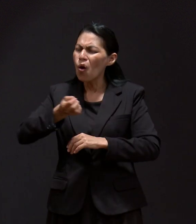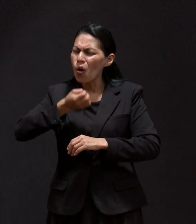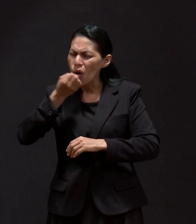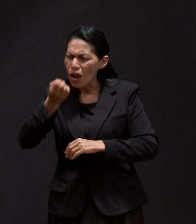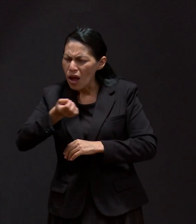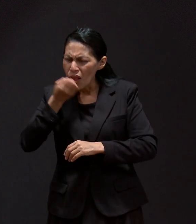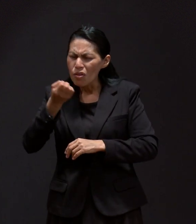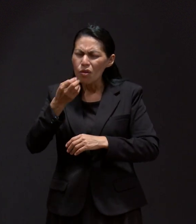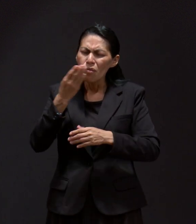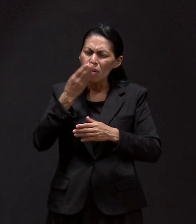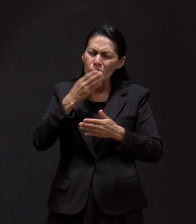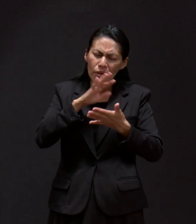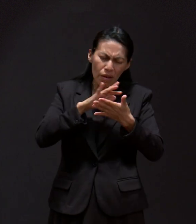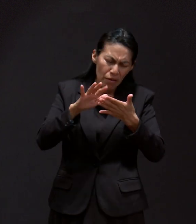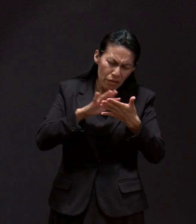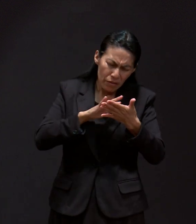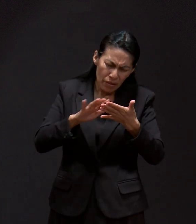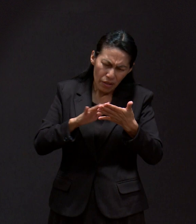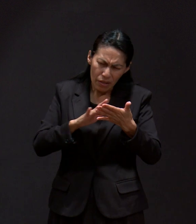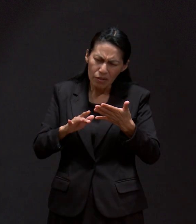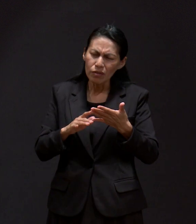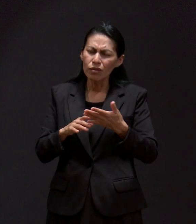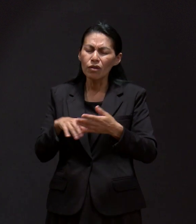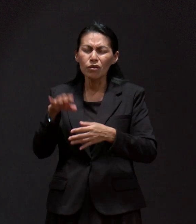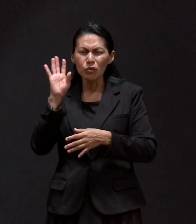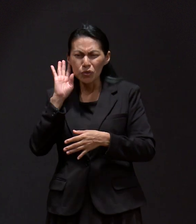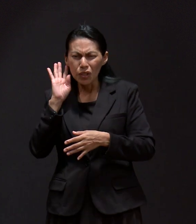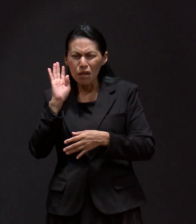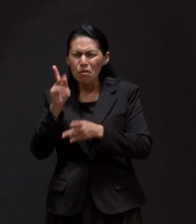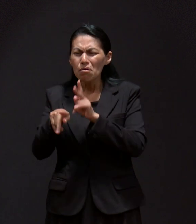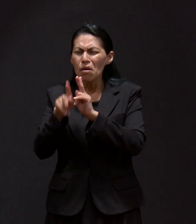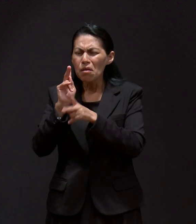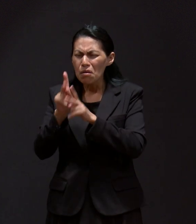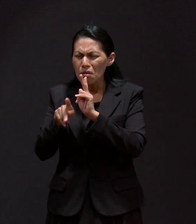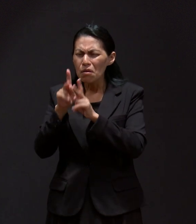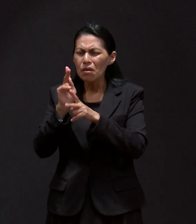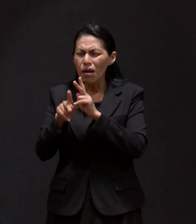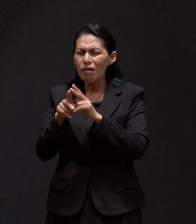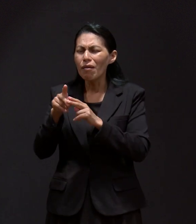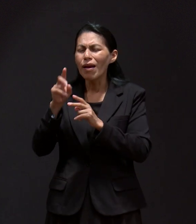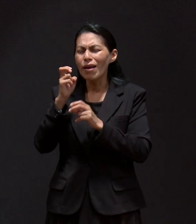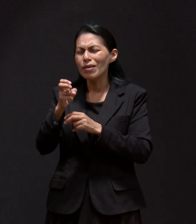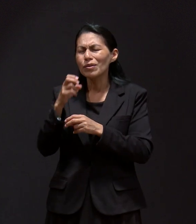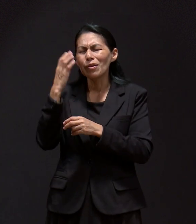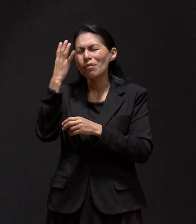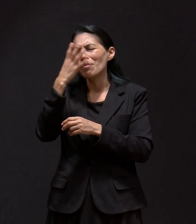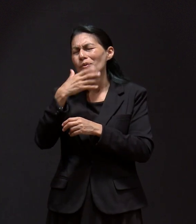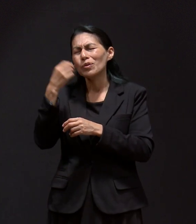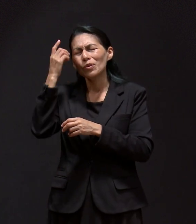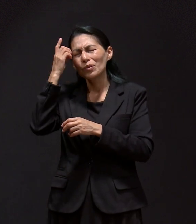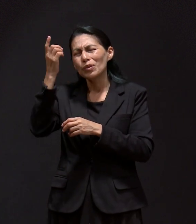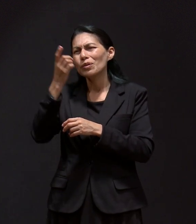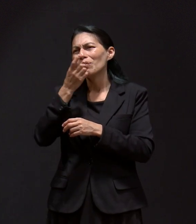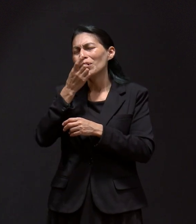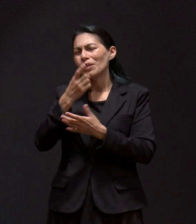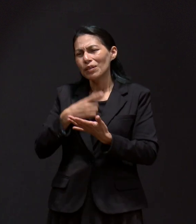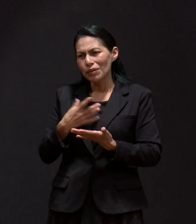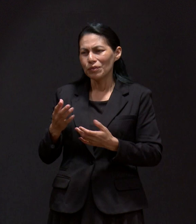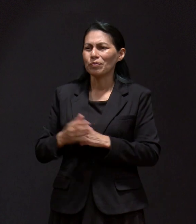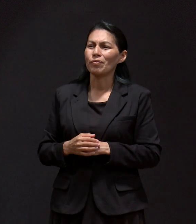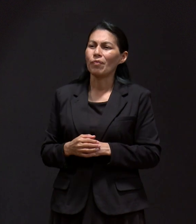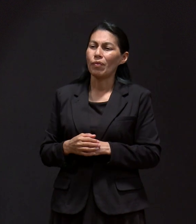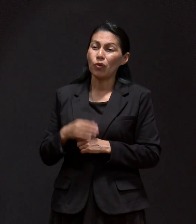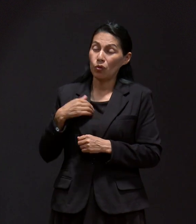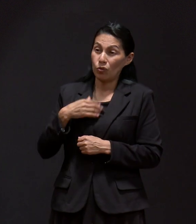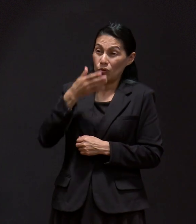orando con ella cantándole leyendo le la palabra de dios y fue un regalo que dios también me dio una oración